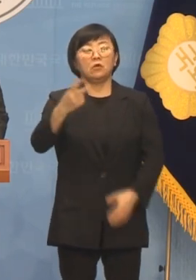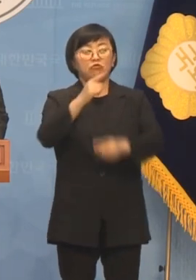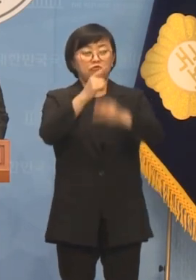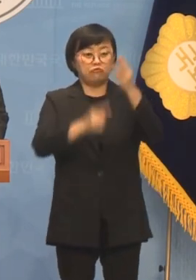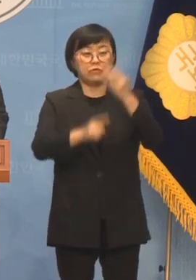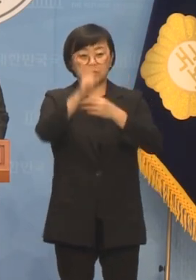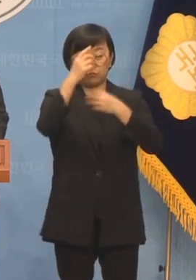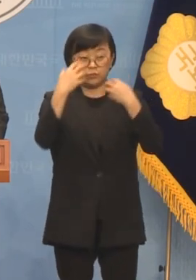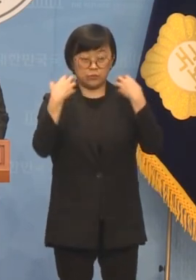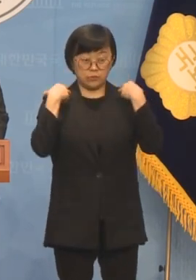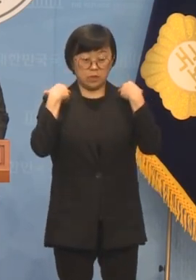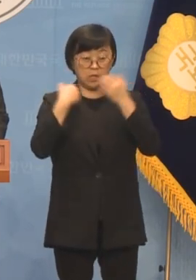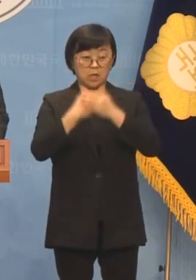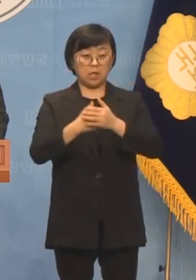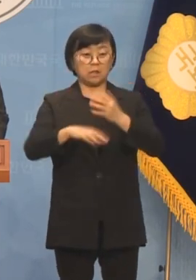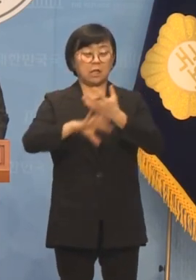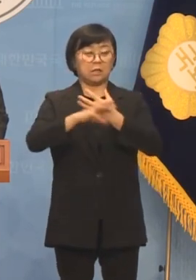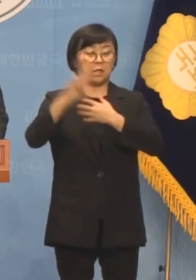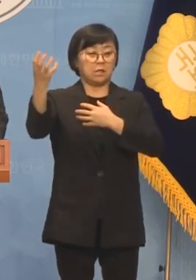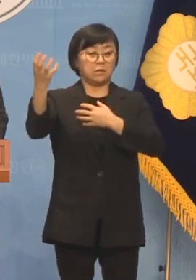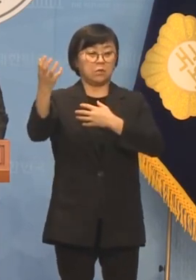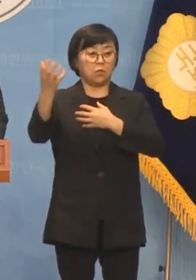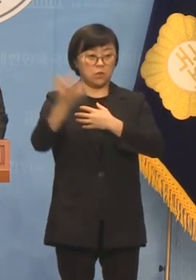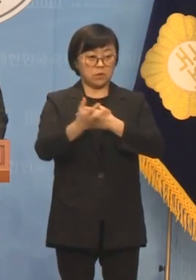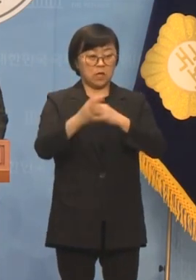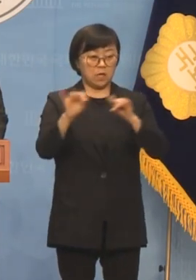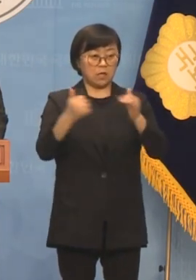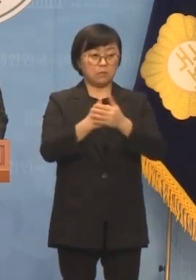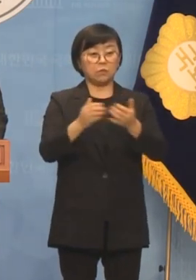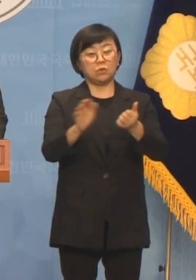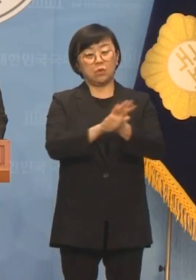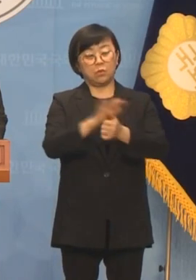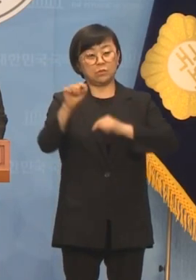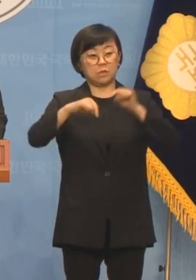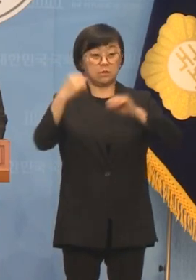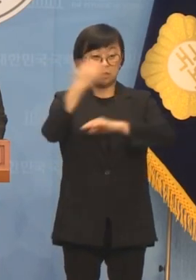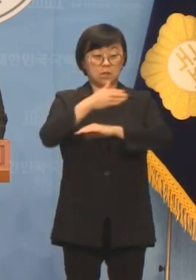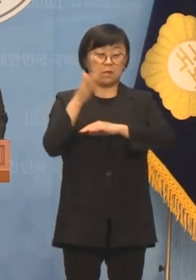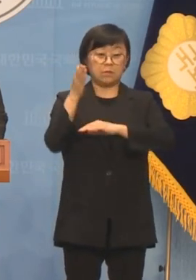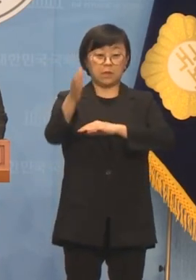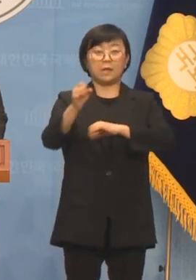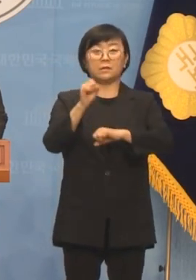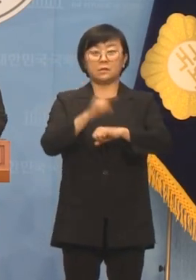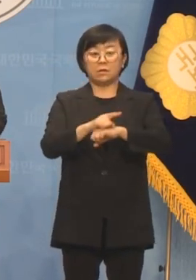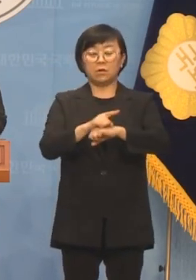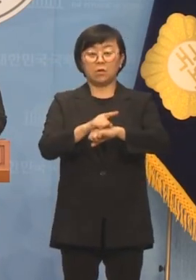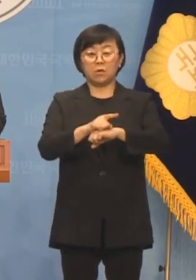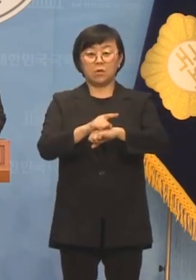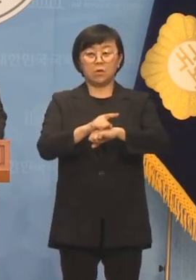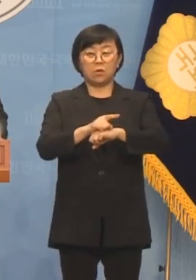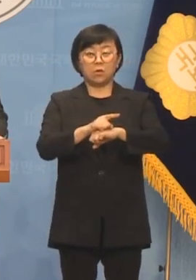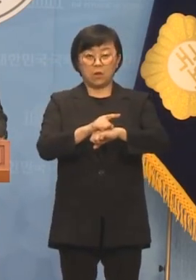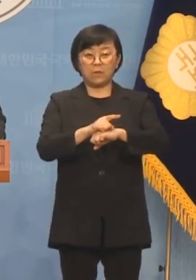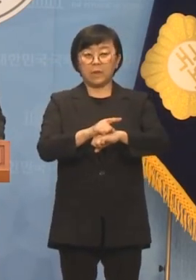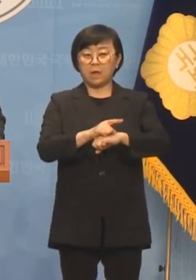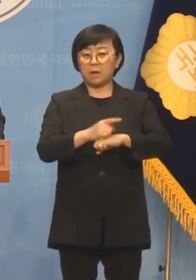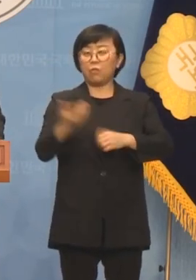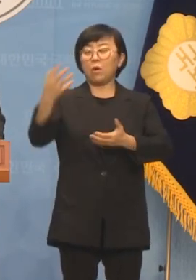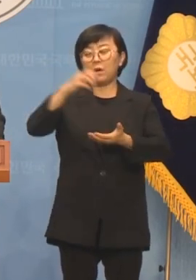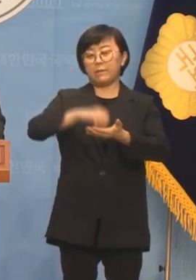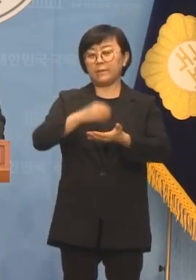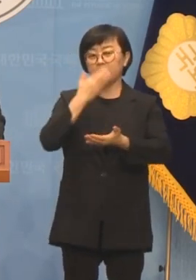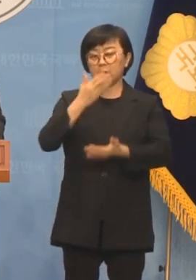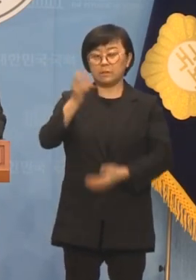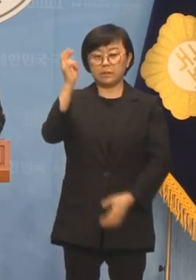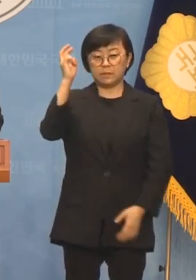윤석열 정부의 외국 인력 정책과 돌봄 노동 정책의 방향성이 반영된